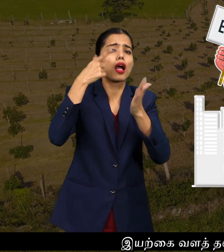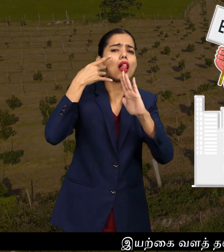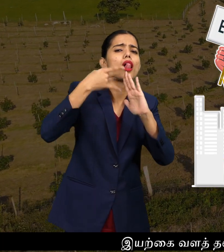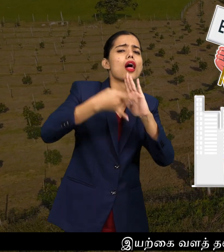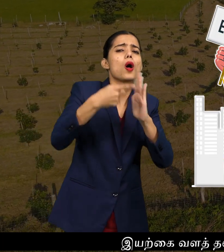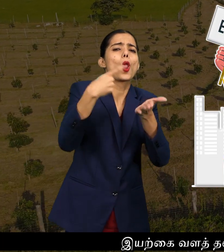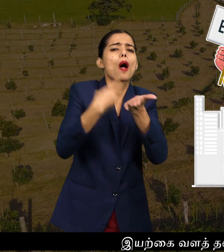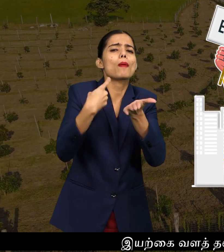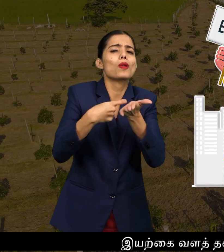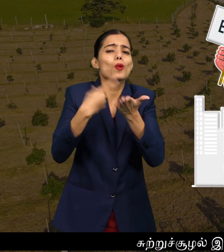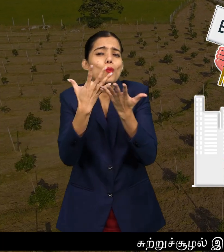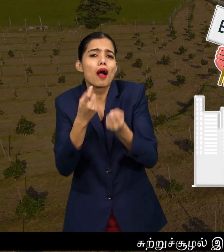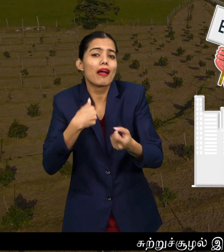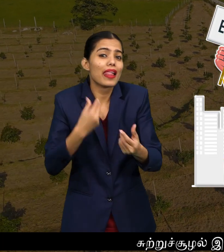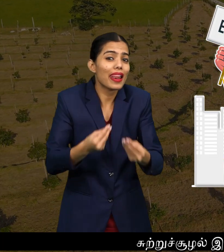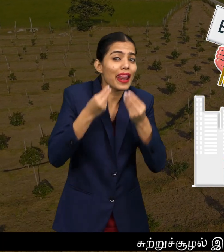அச்சுறுத்தி